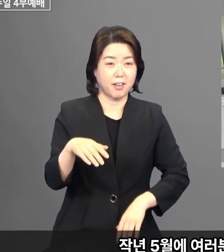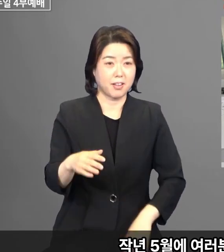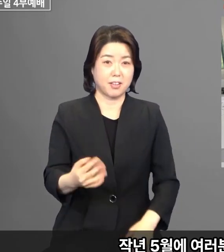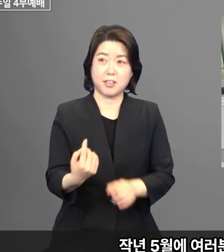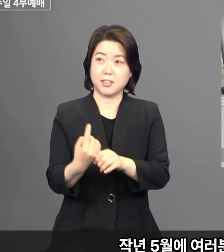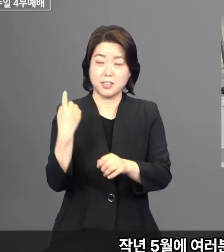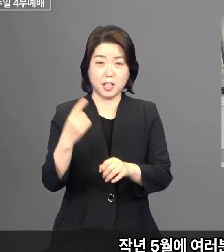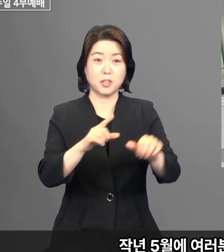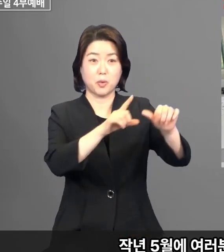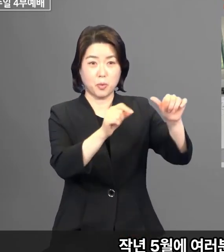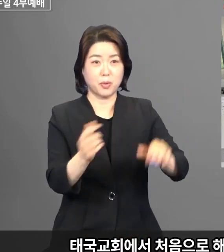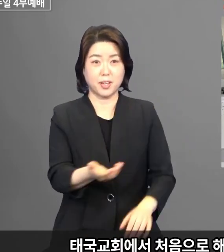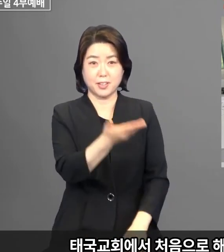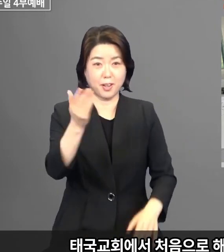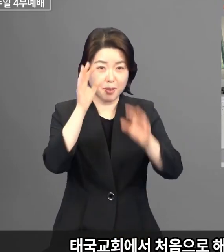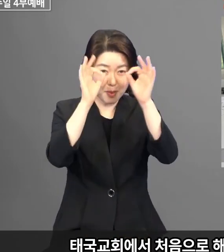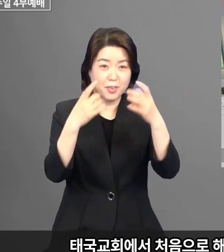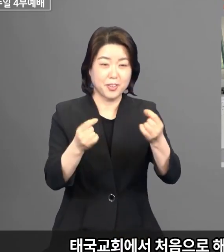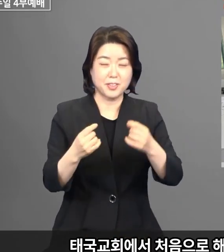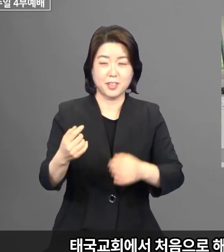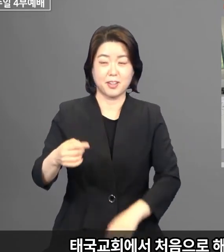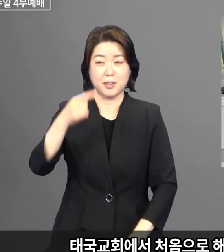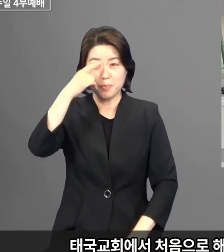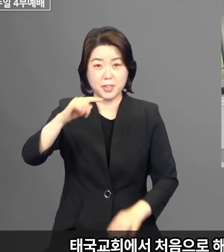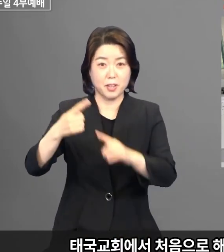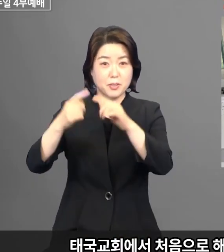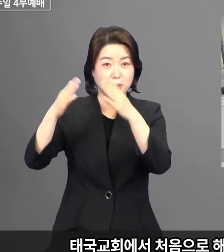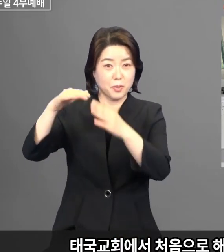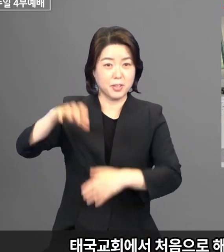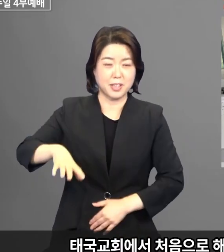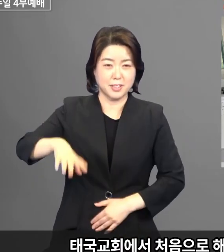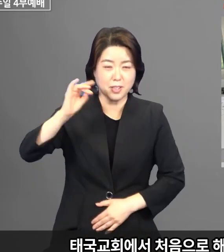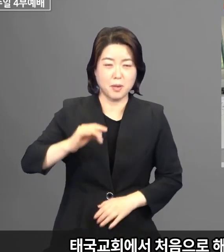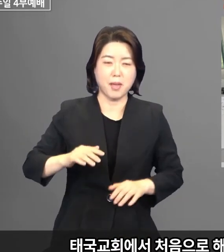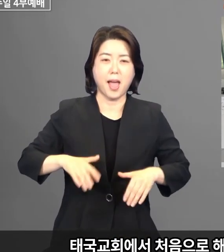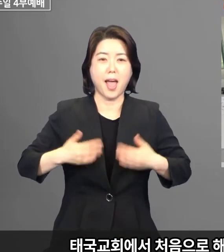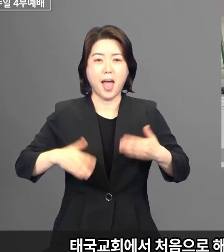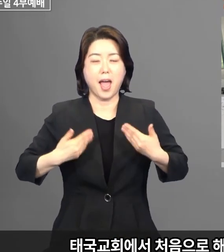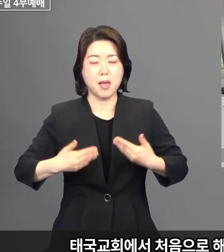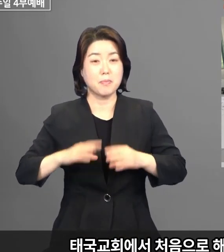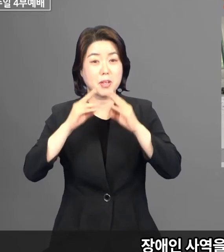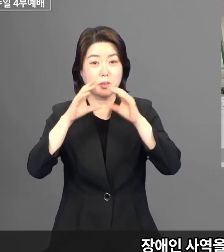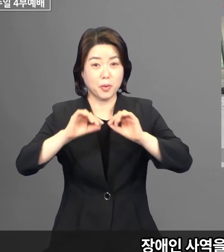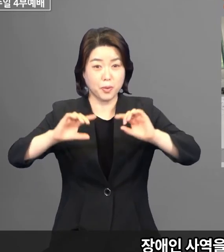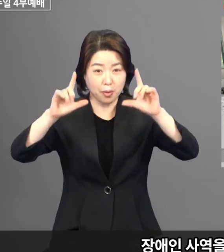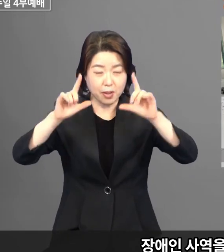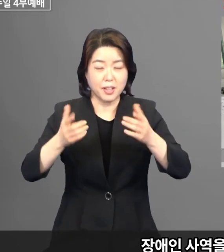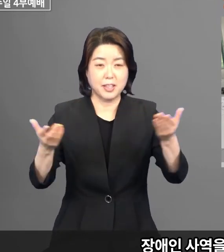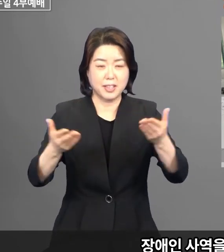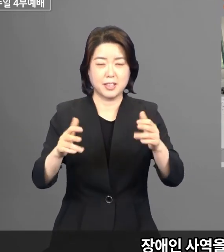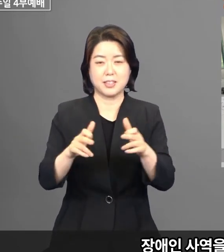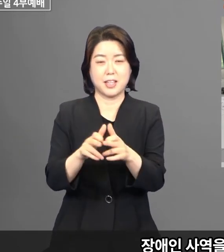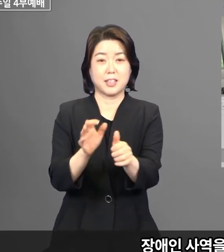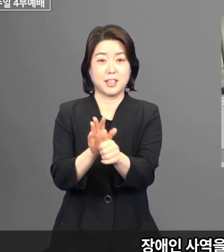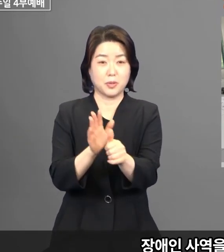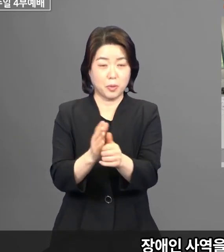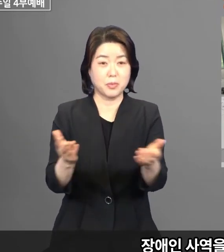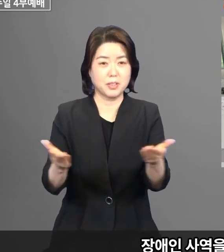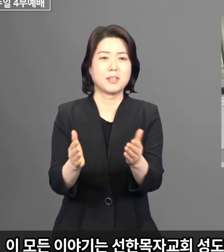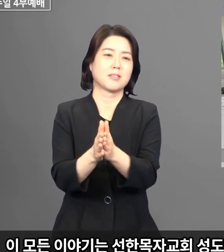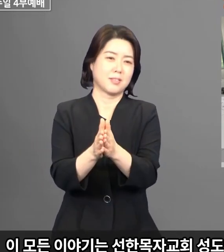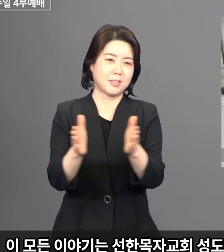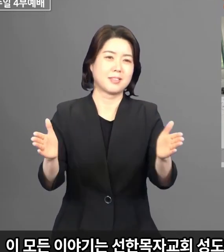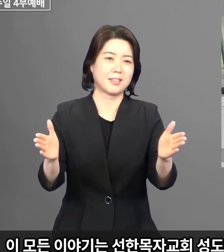5월에 여러분들 보시는 것처럼 태국교회에서 처음으로 해피 세러데이라는 토요 사역, 장애인 사역을